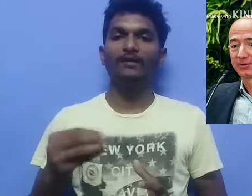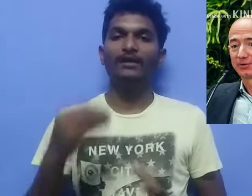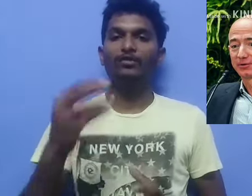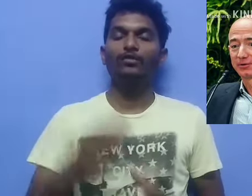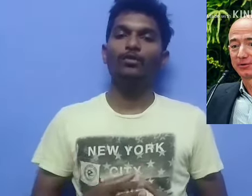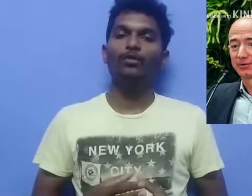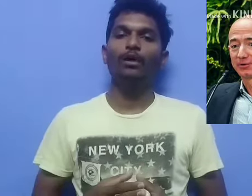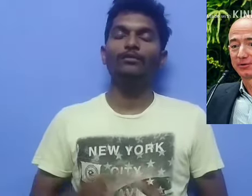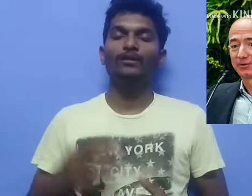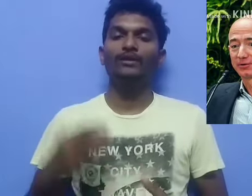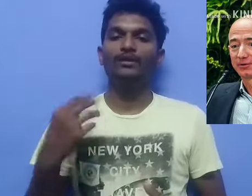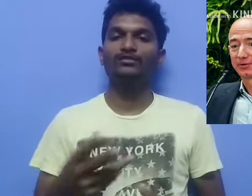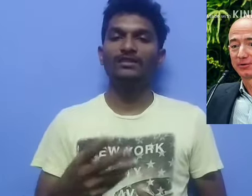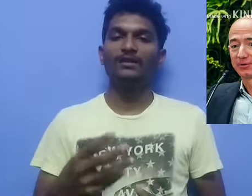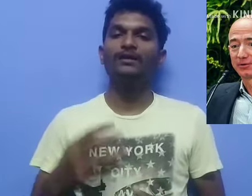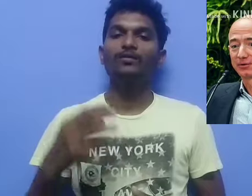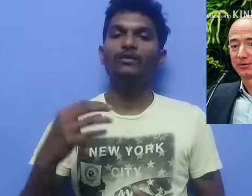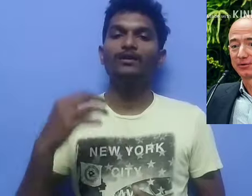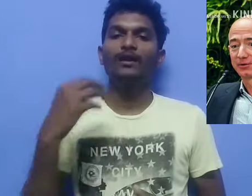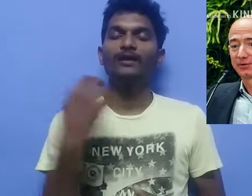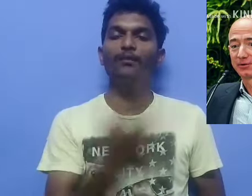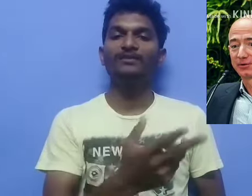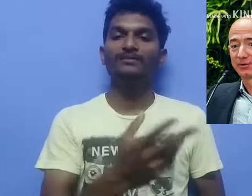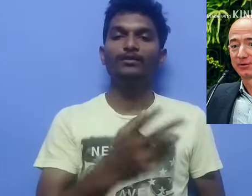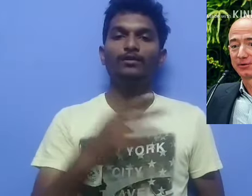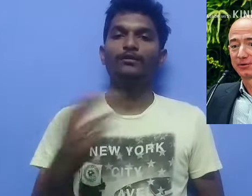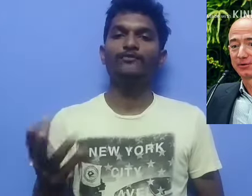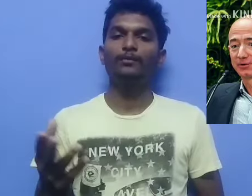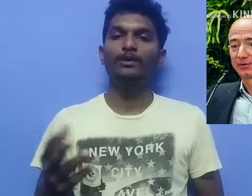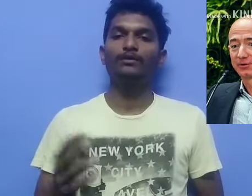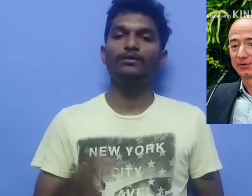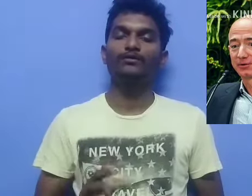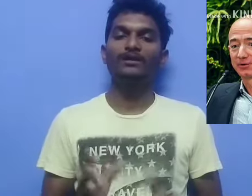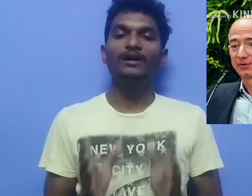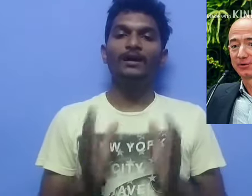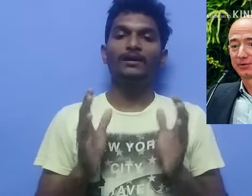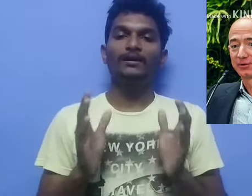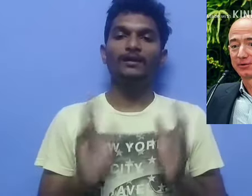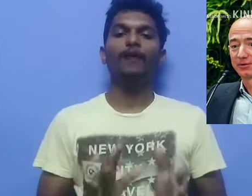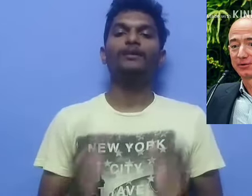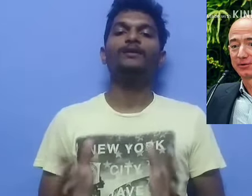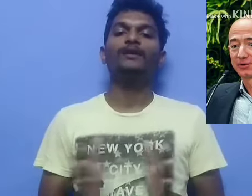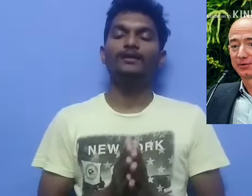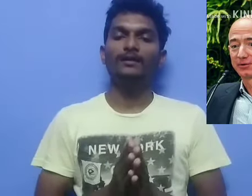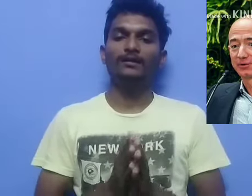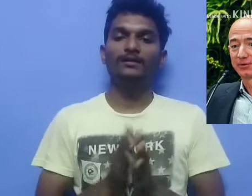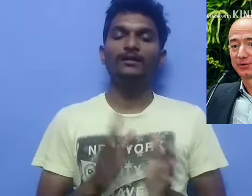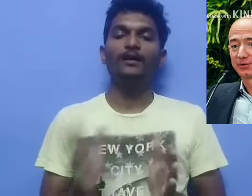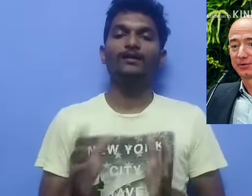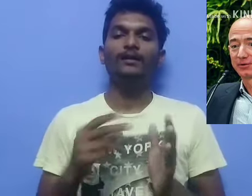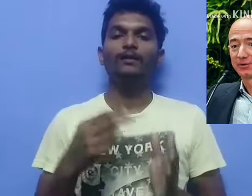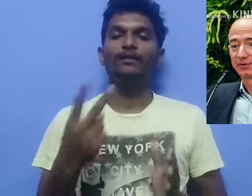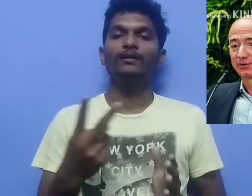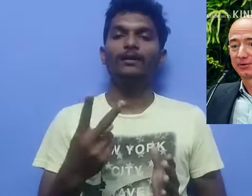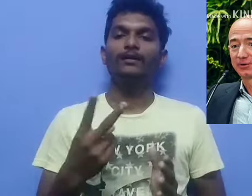ஆன்லைனில் ஏதோ ஒரு பொருள் வாங்கணும் அப்படின்னு நீங்கள் யோசிச்சிங்கன்னா, ஒன்று நீங்கள் அமேசானில் வாங்குவீங்க, ஃப்ளிப்கார்ட்டில் வாங்குவீங்க, டாப் ரெண்டுல இருக்கிறது இந்தியாவிலேயே டாப் ரெண்டுல